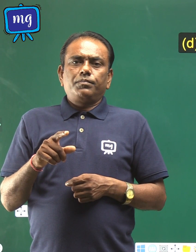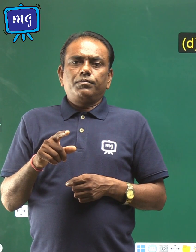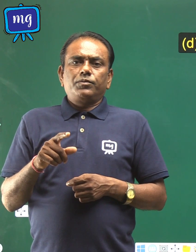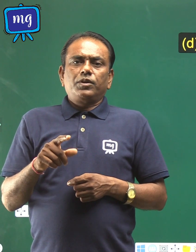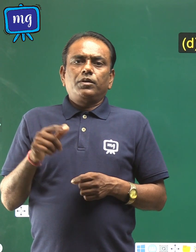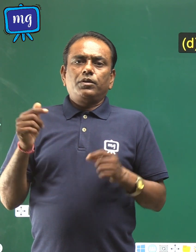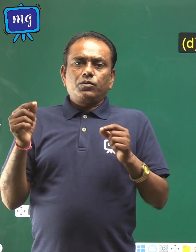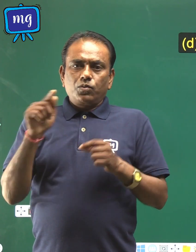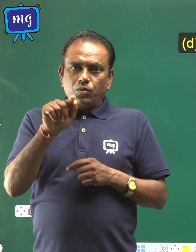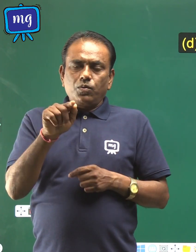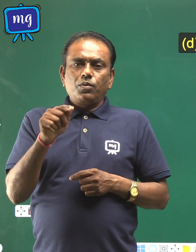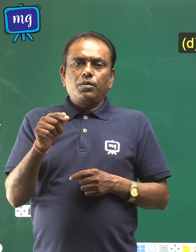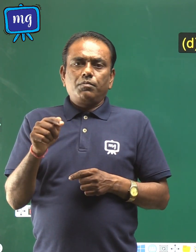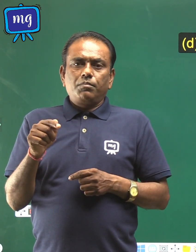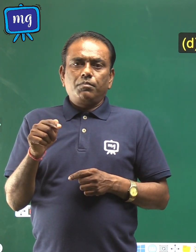इसको